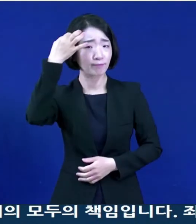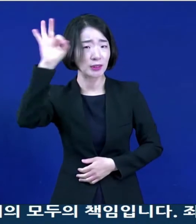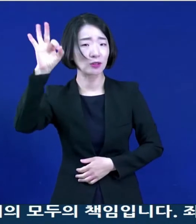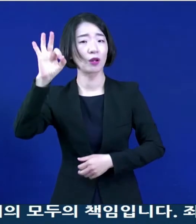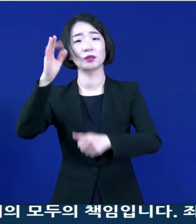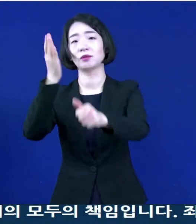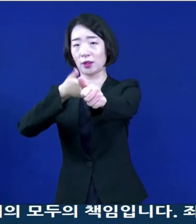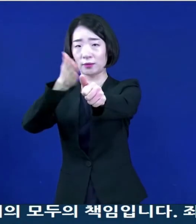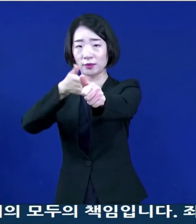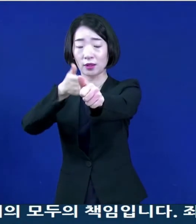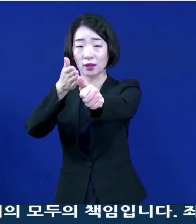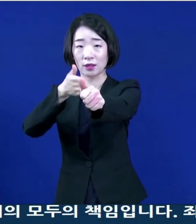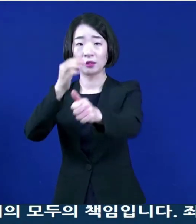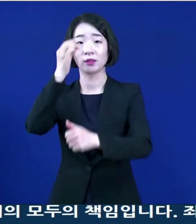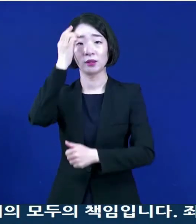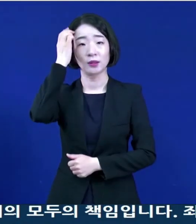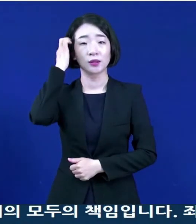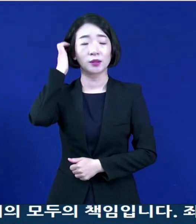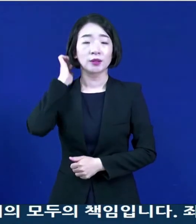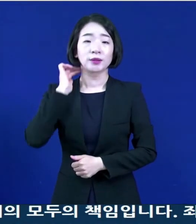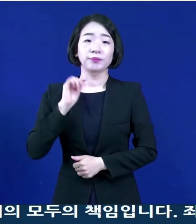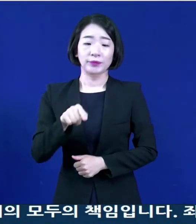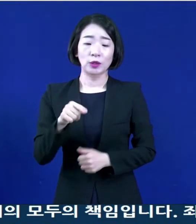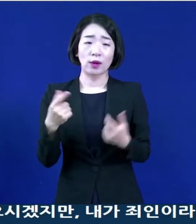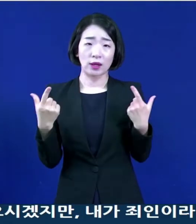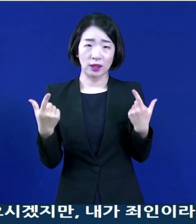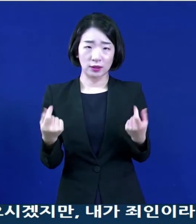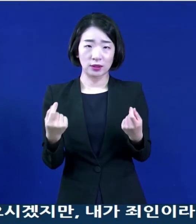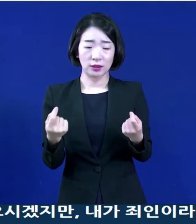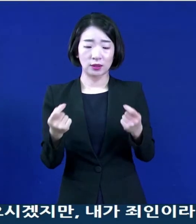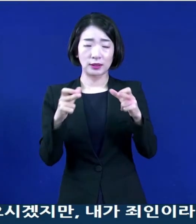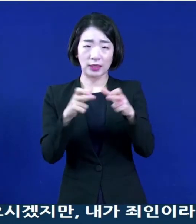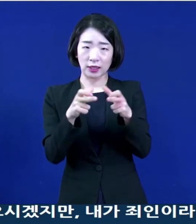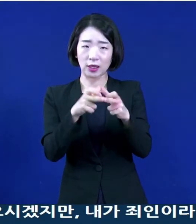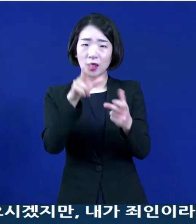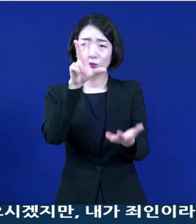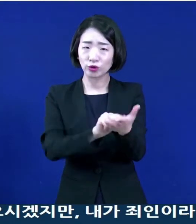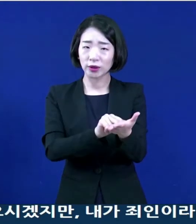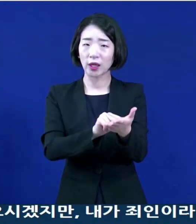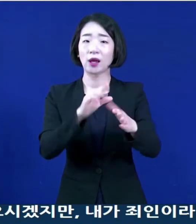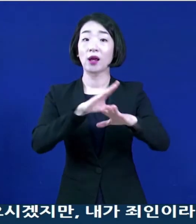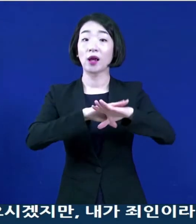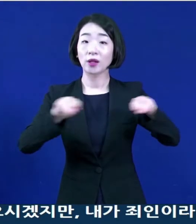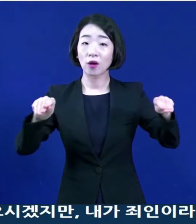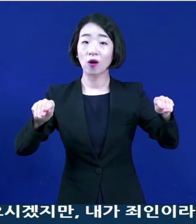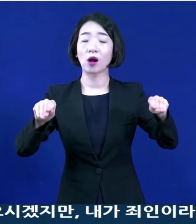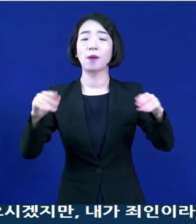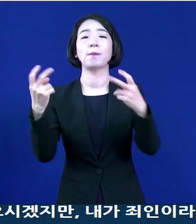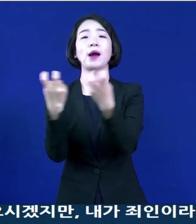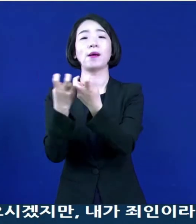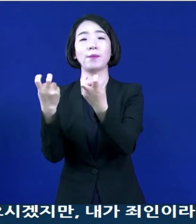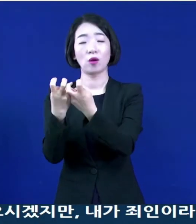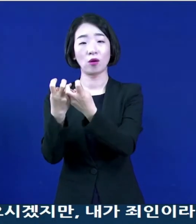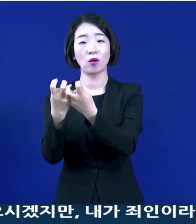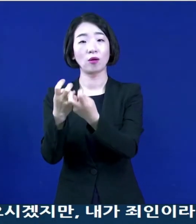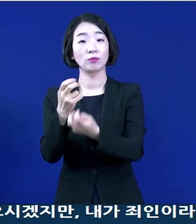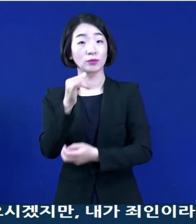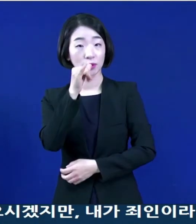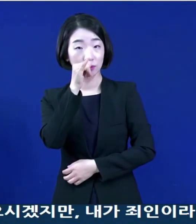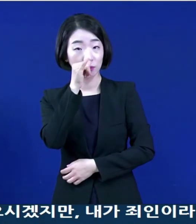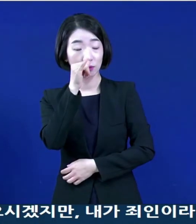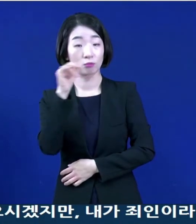권면하며 축복합니다. 이럴 때 장애의 문제를 해결할 수 있는 길이 열린다는